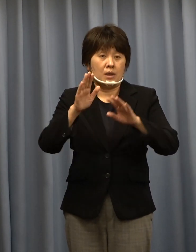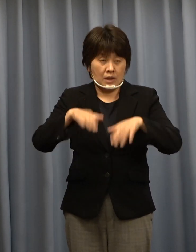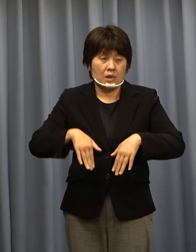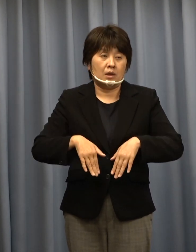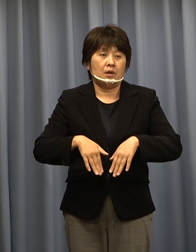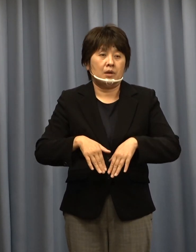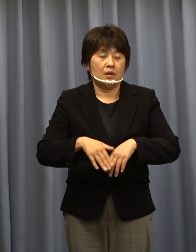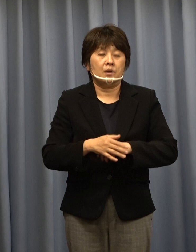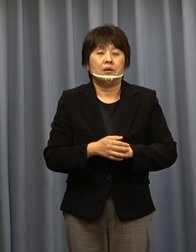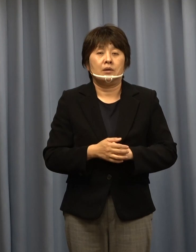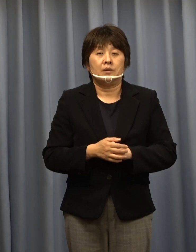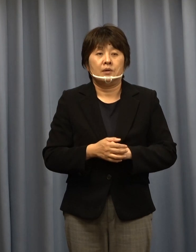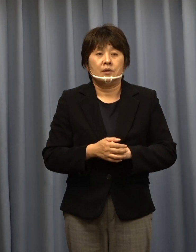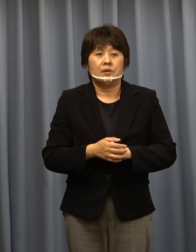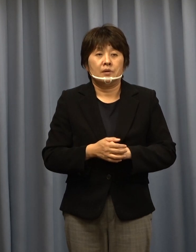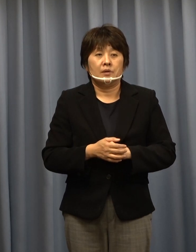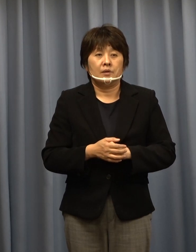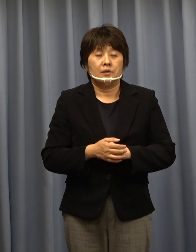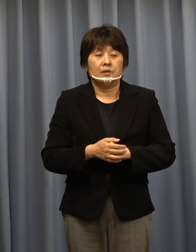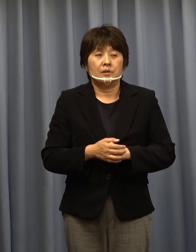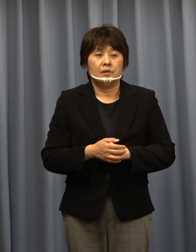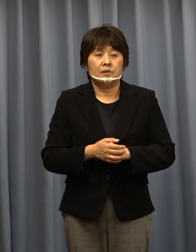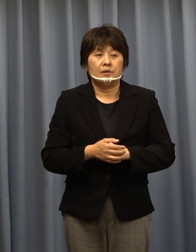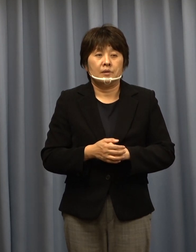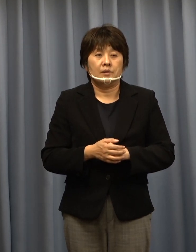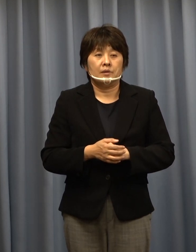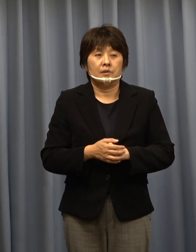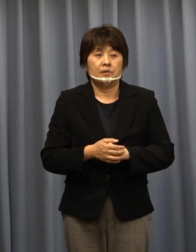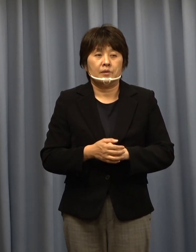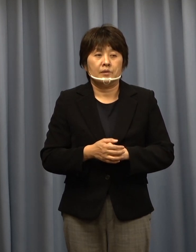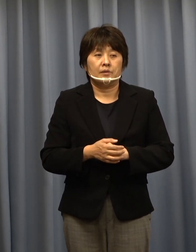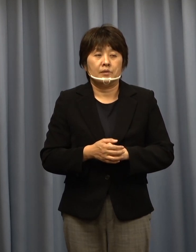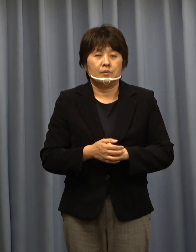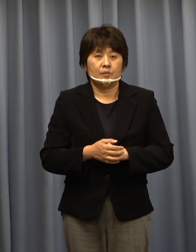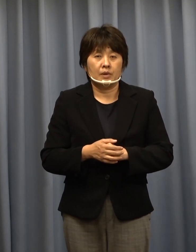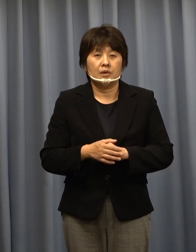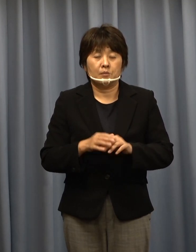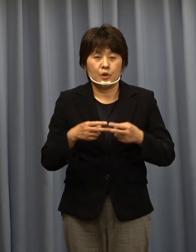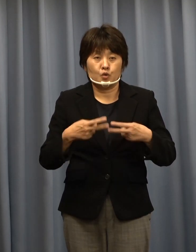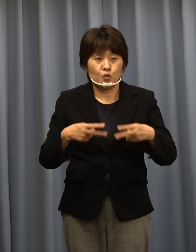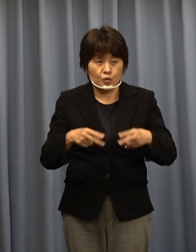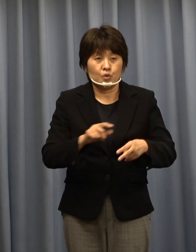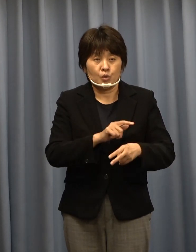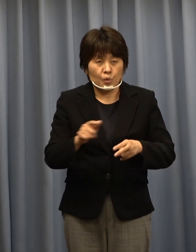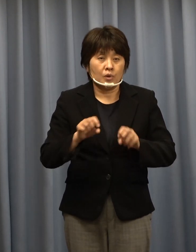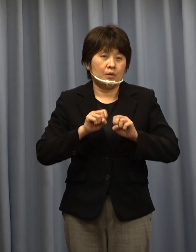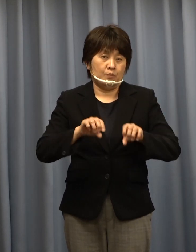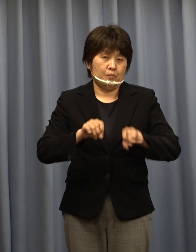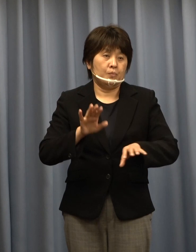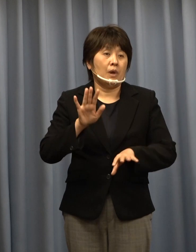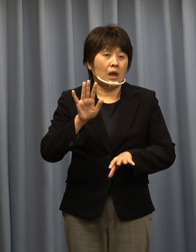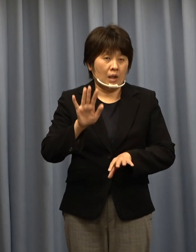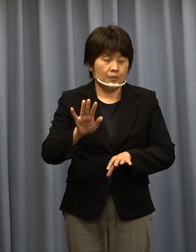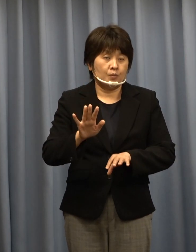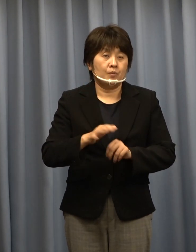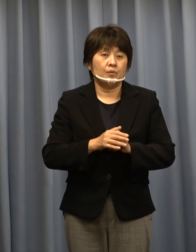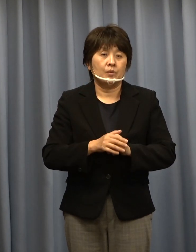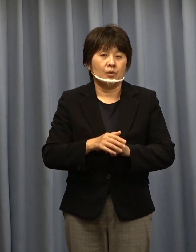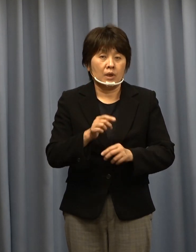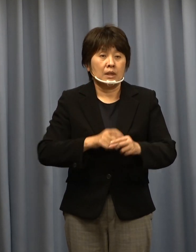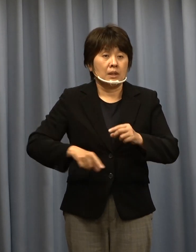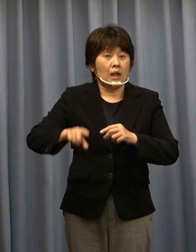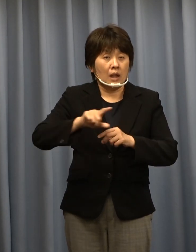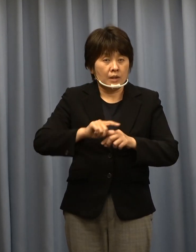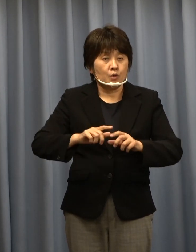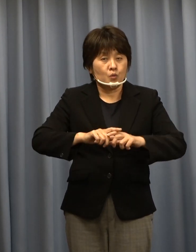になっているということがよく報道されているところですけれども、実際そうかと思っております。これがさらに増